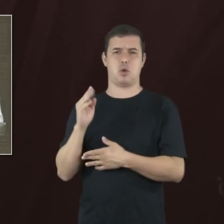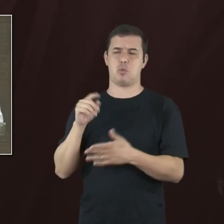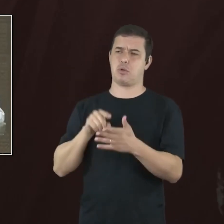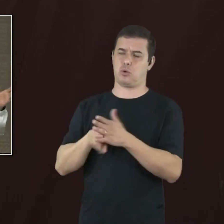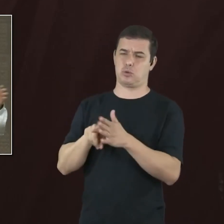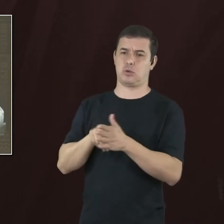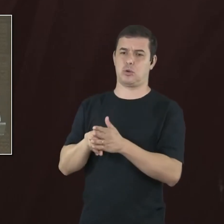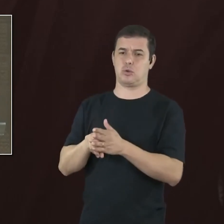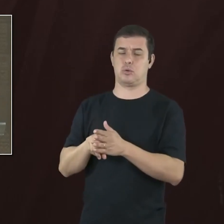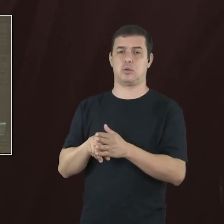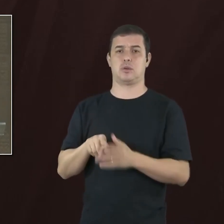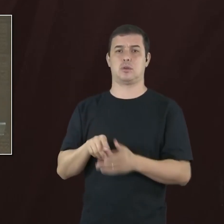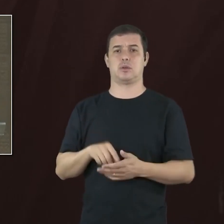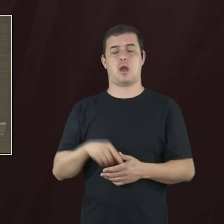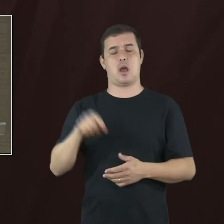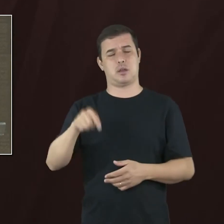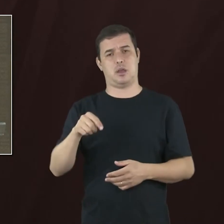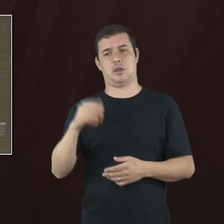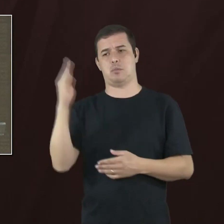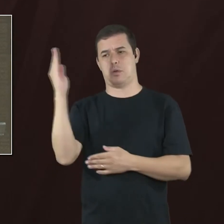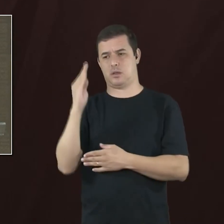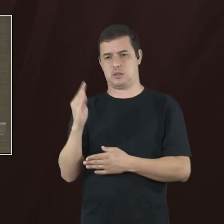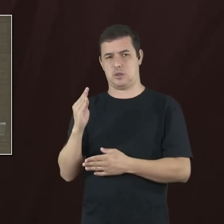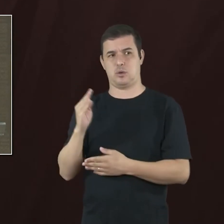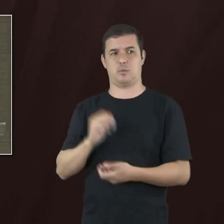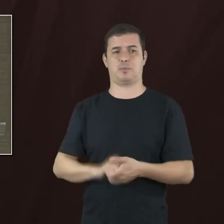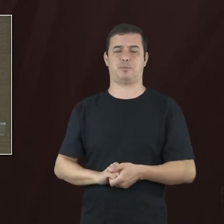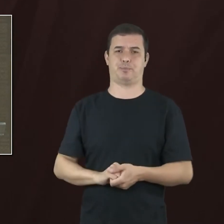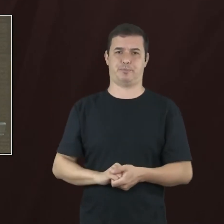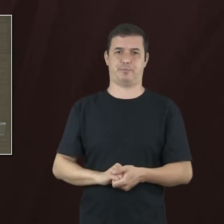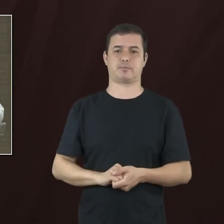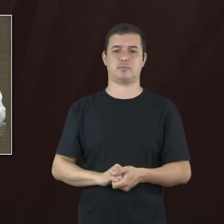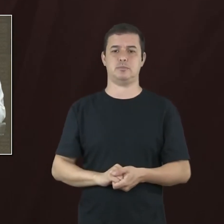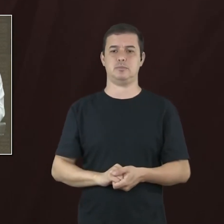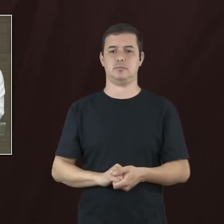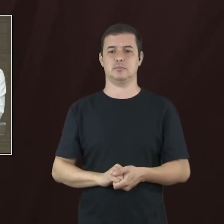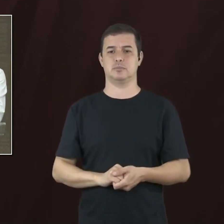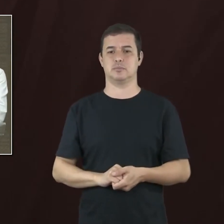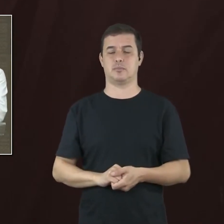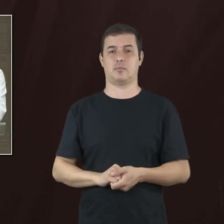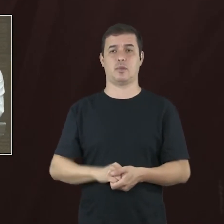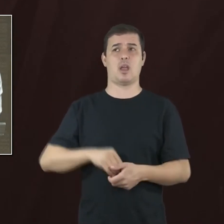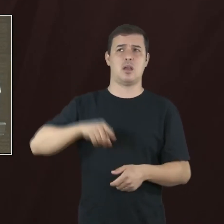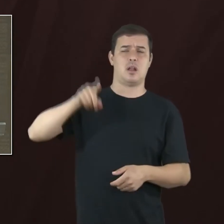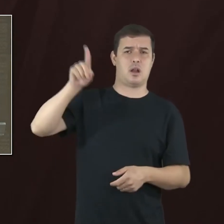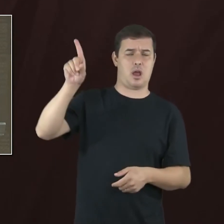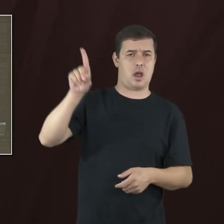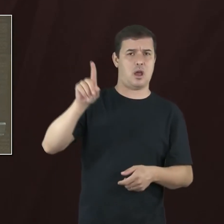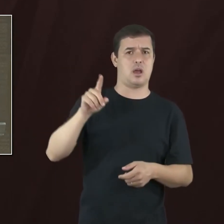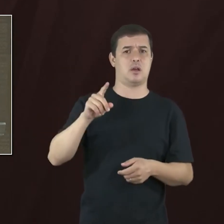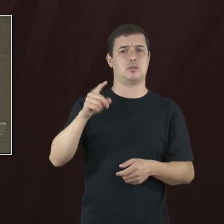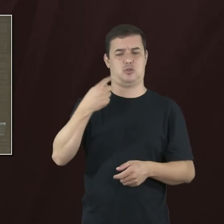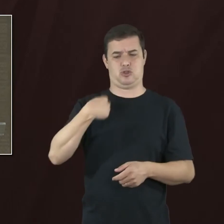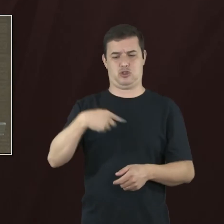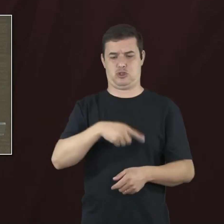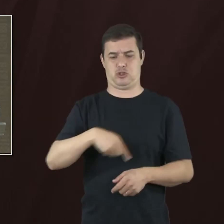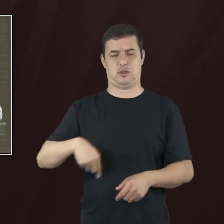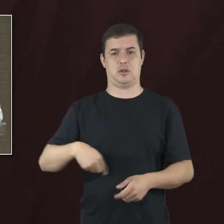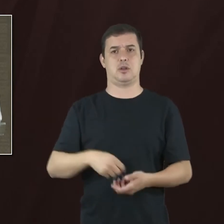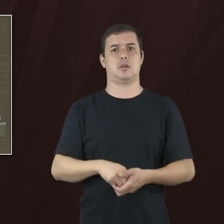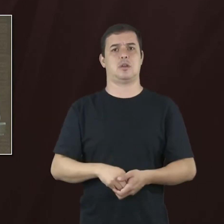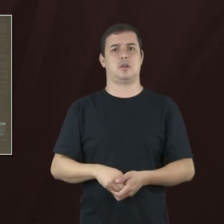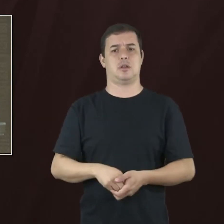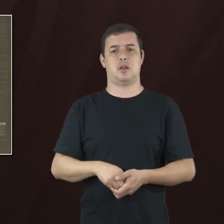era do Senhor essa ida dele para o Brasil, né? E ele era um homem de sucesso, tinha uma empresa de sucesso